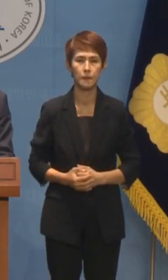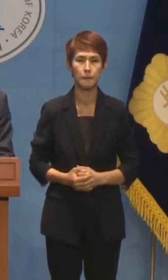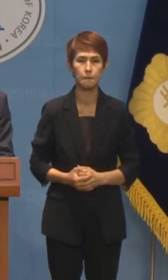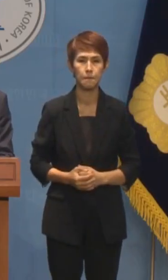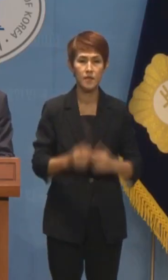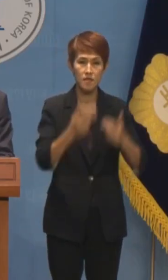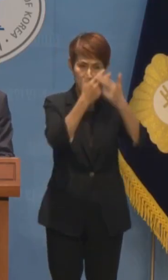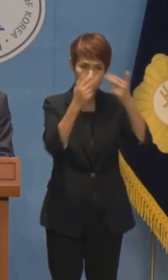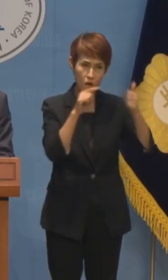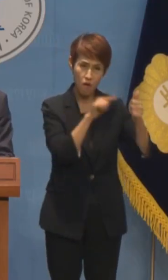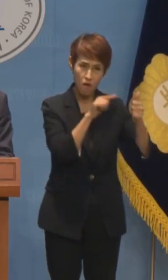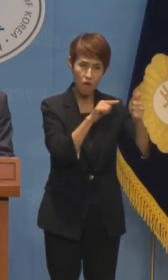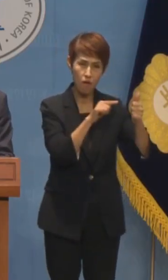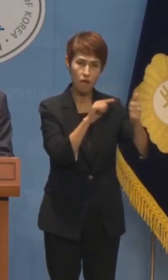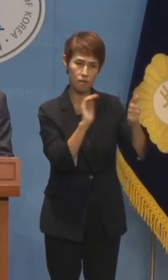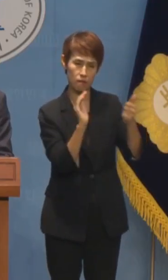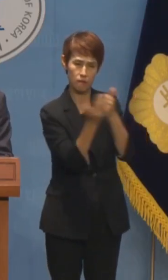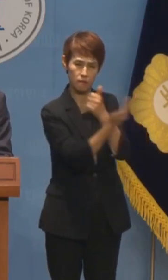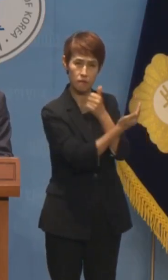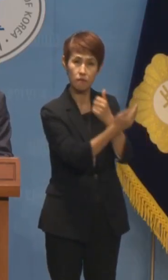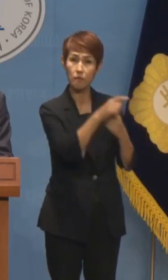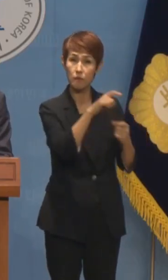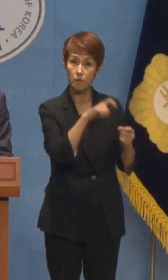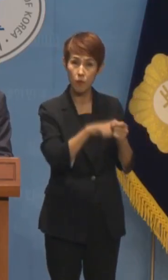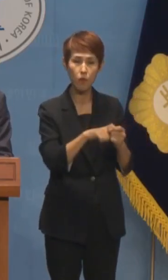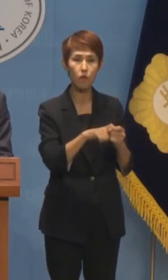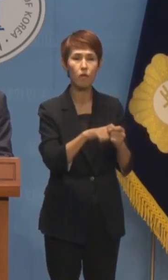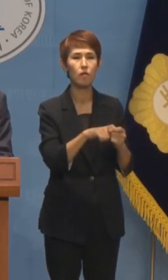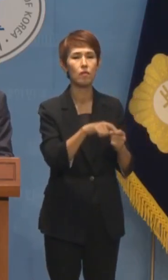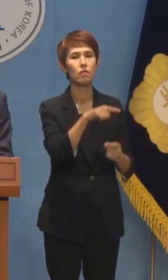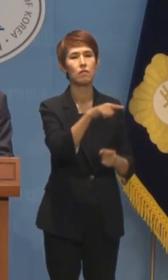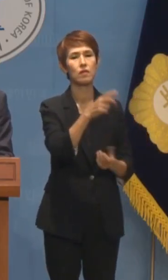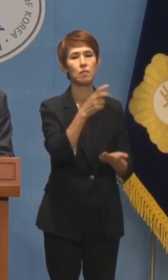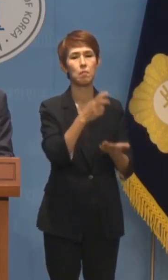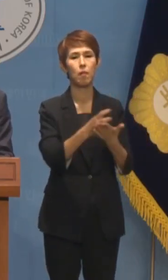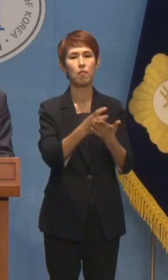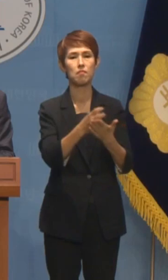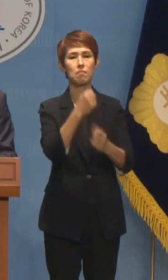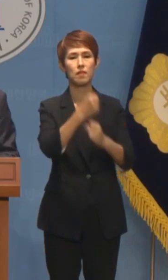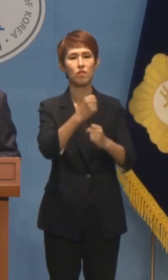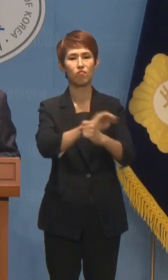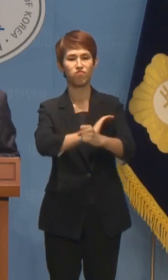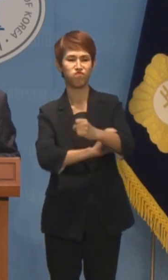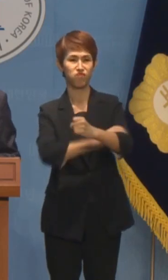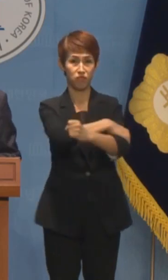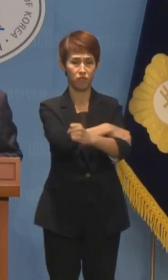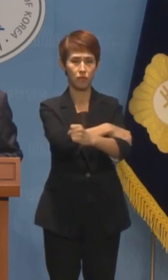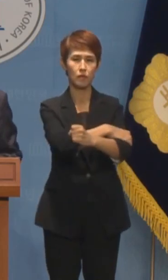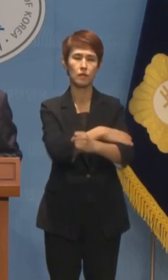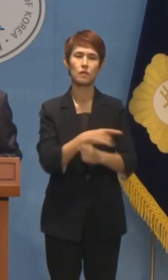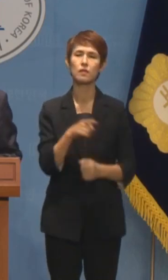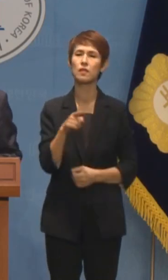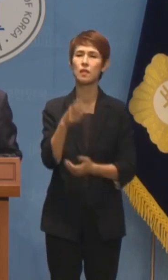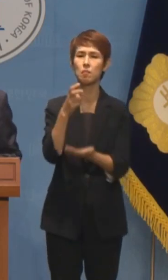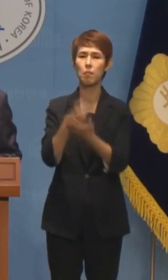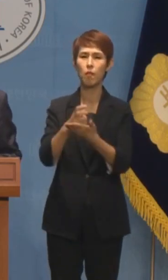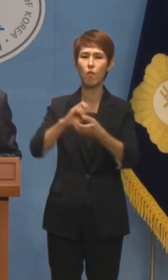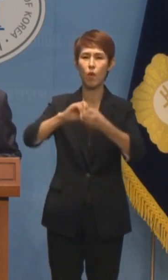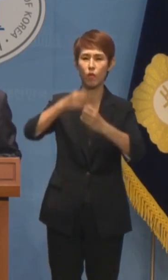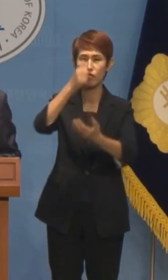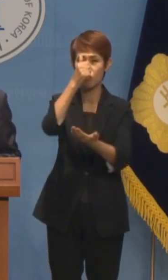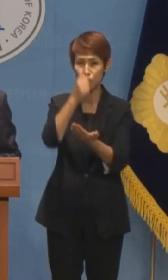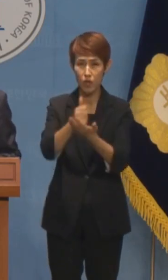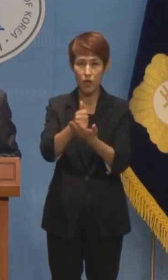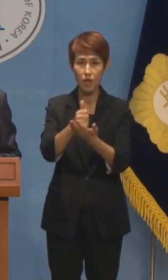이재명 대표 한 사람의 방탄을 위한 민주당의 입법 권력 남용은 비단 법 왜곡죄 도입 시도에